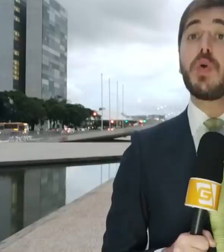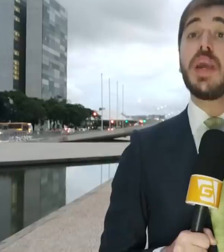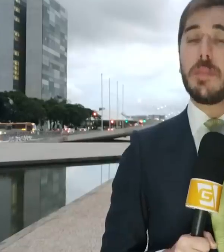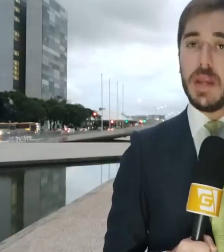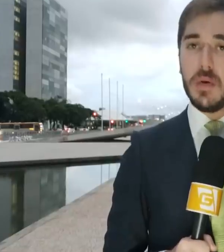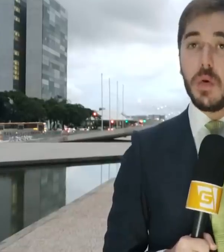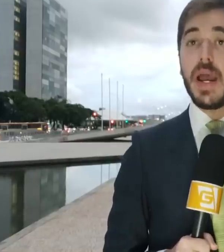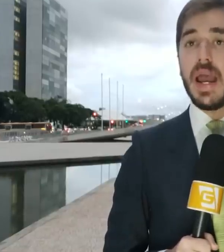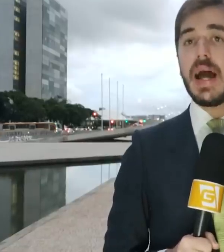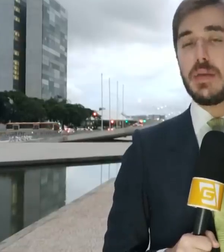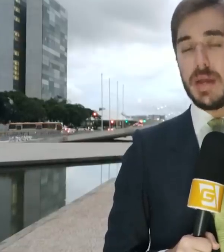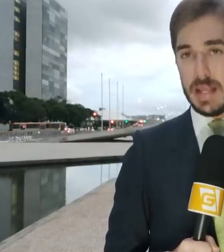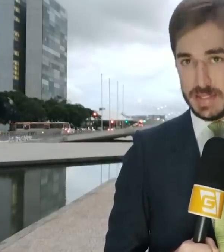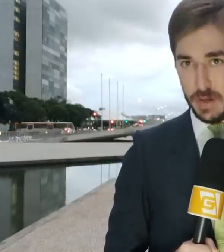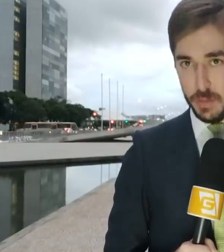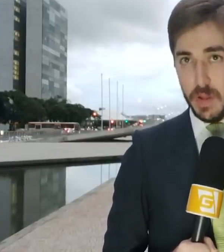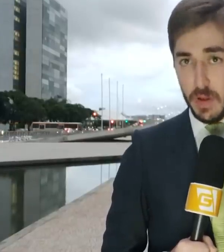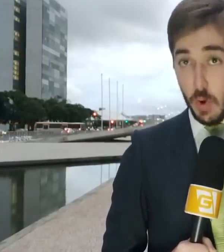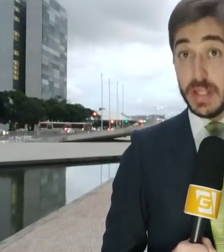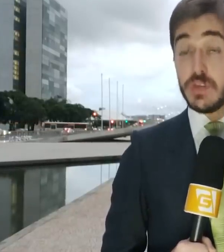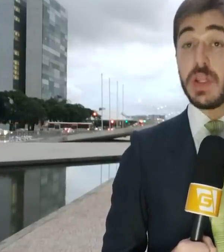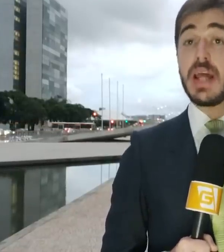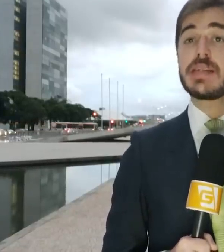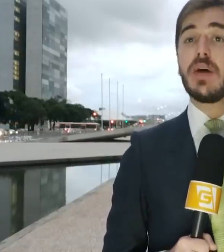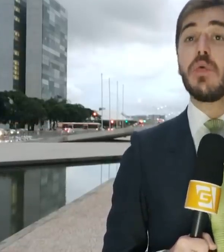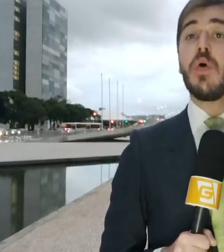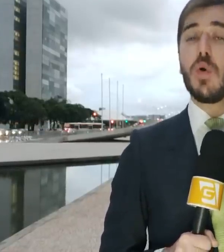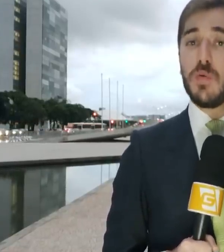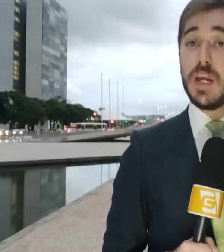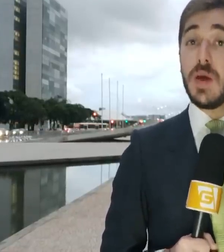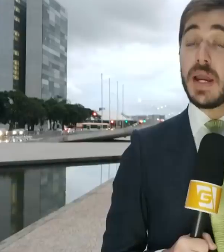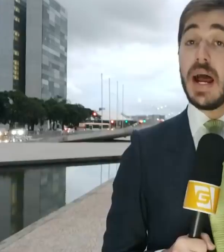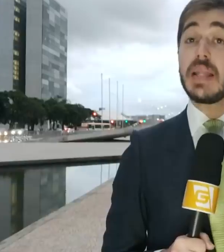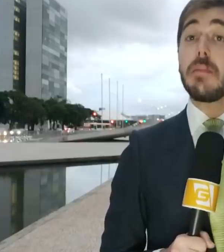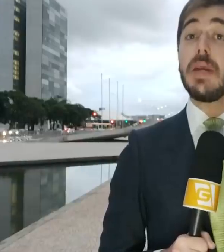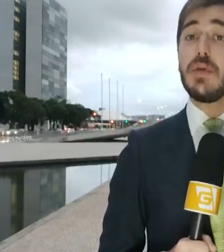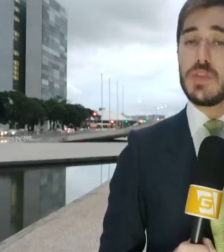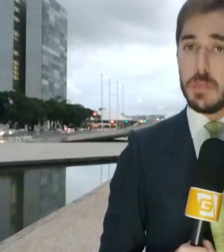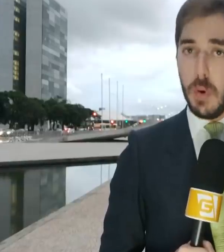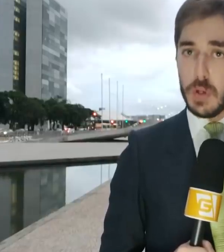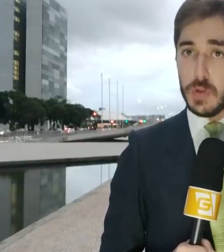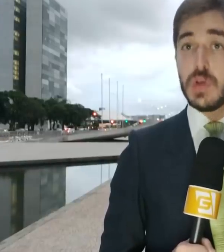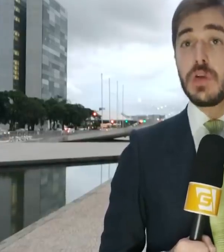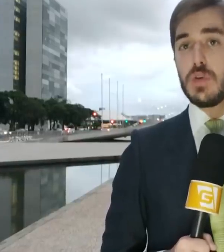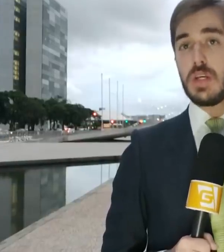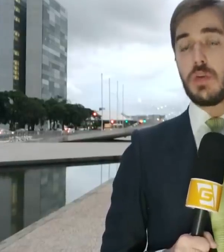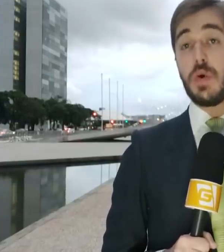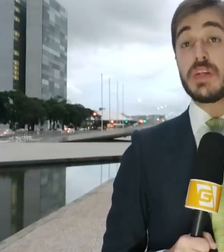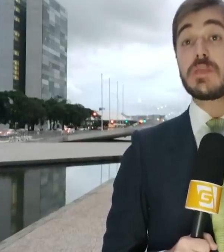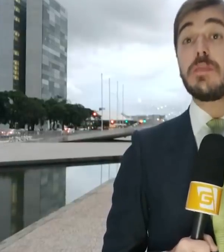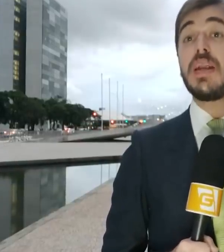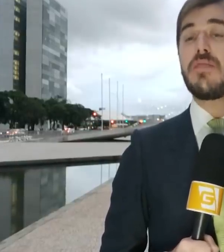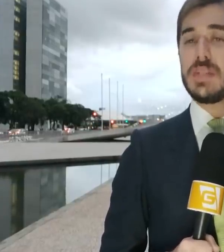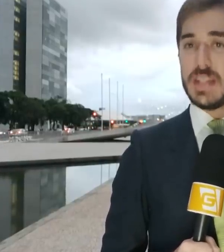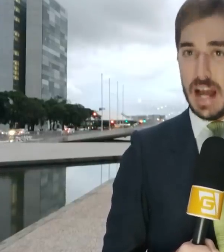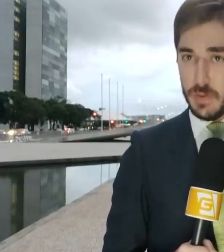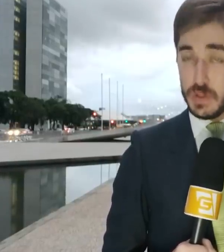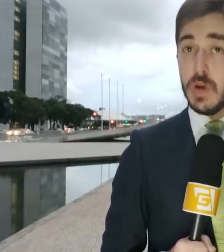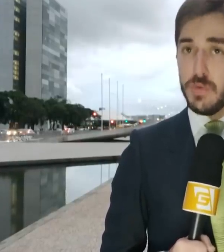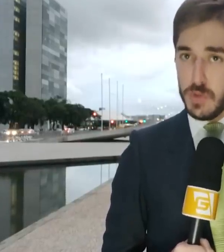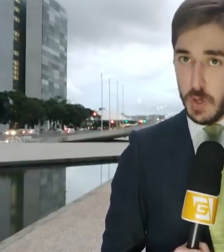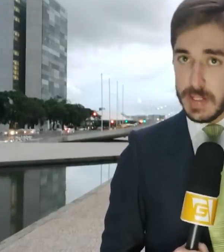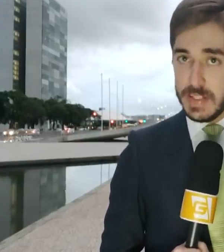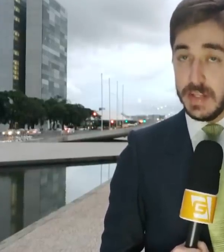folha afirmou que emprego é alimentação com a desoneração o governo arrecada menos impostos dos setores